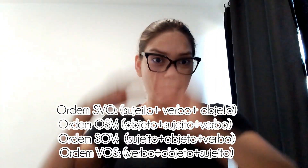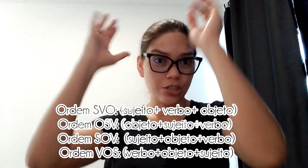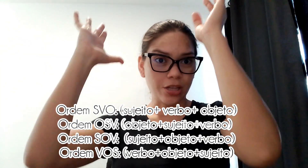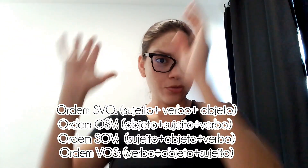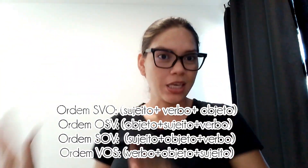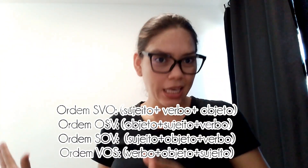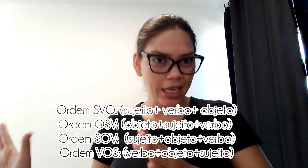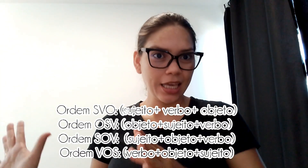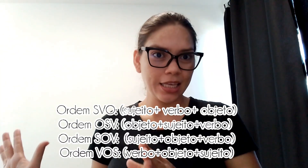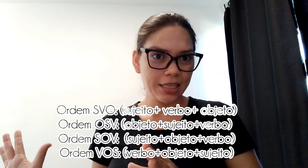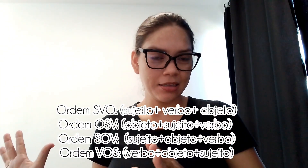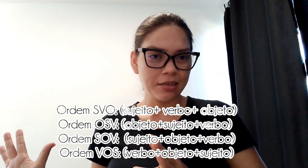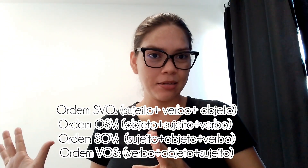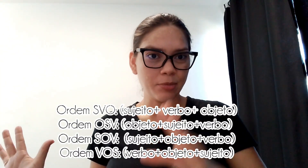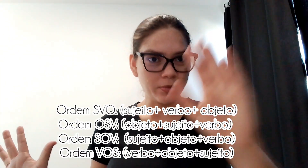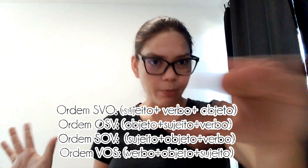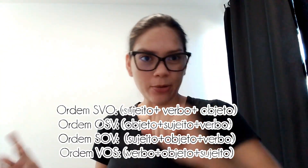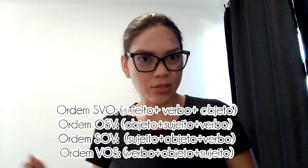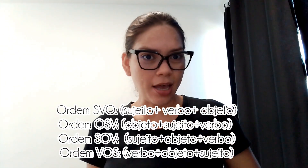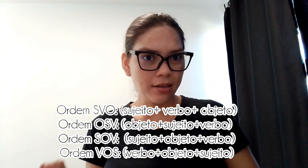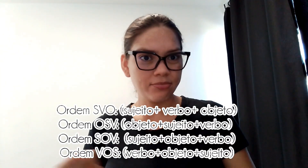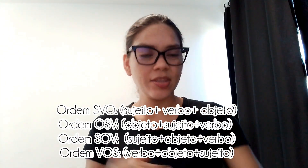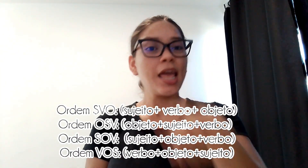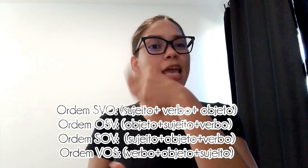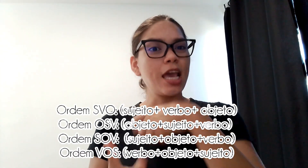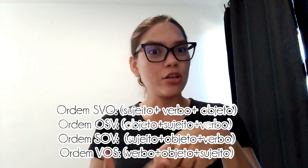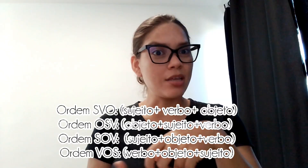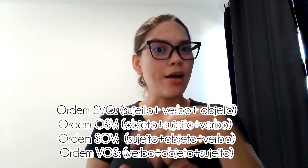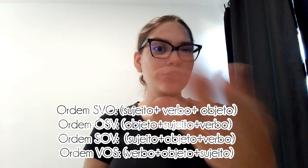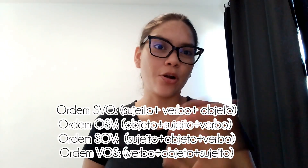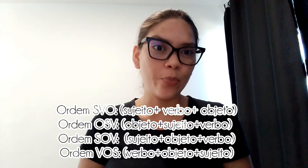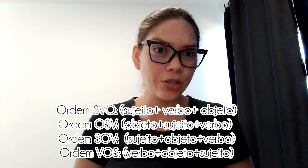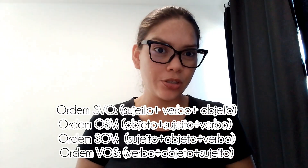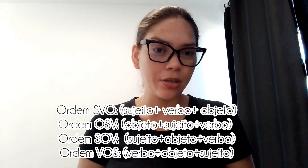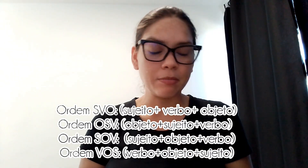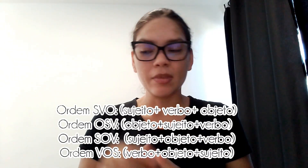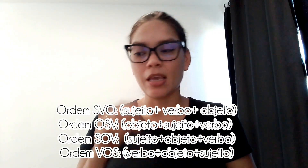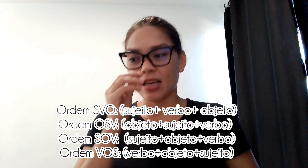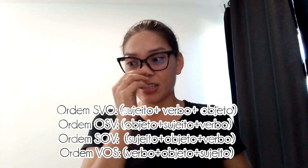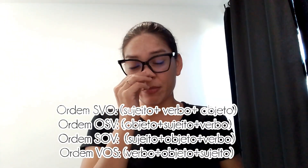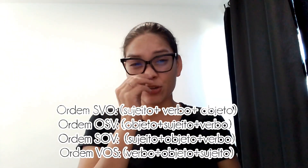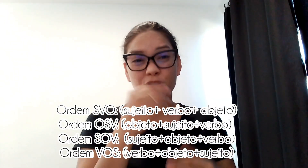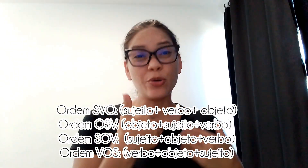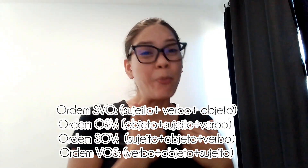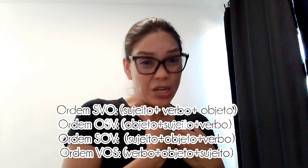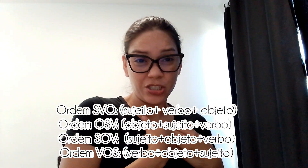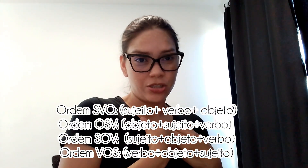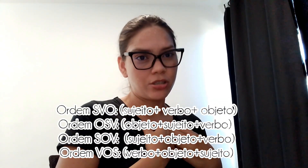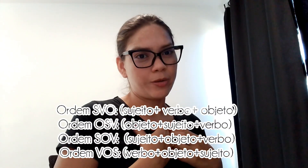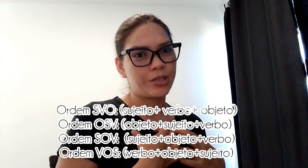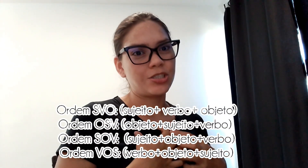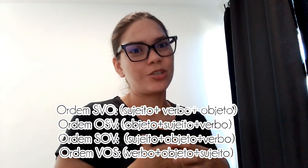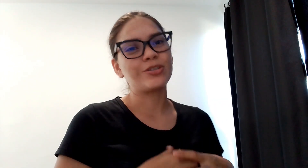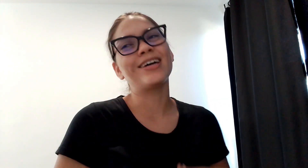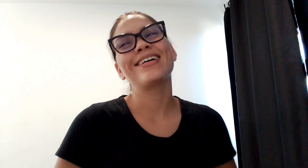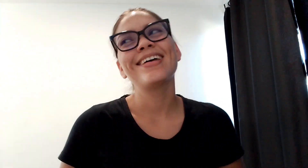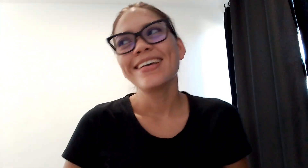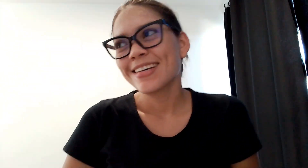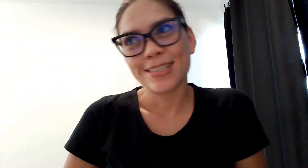deixar tudo aqui para você pausar e anotar, ou tirar um print, né? Geralmente quando eu tiro print, só fica